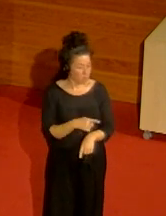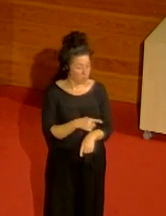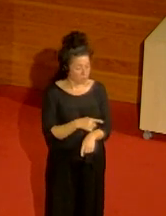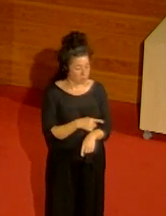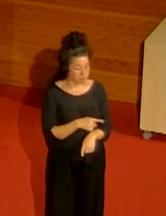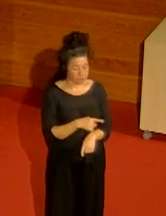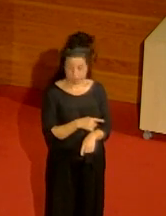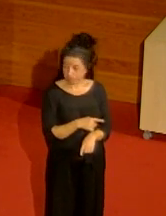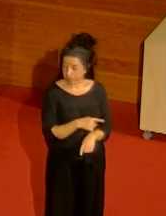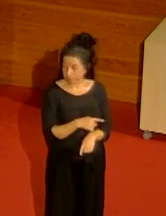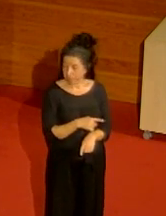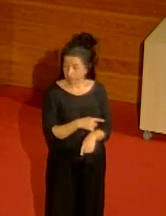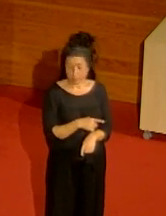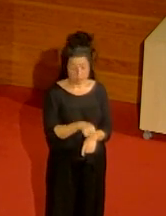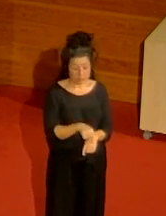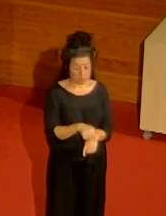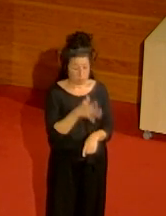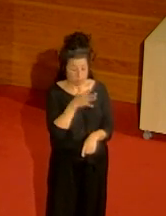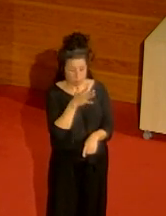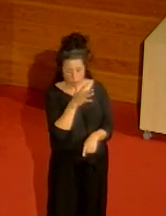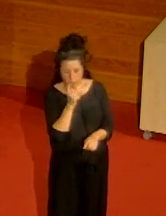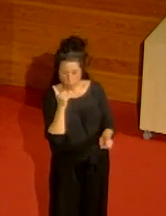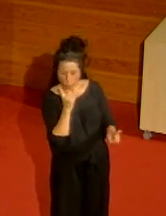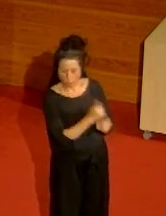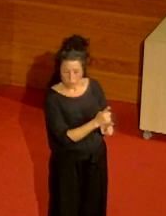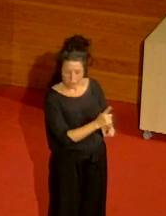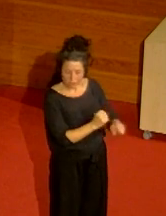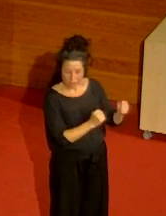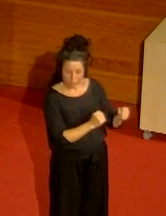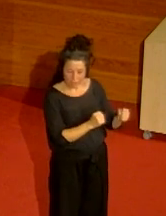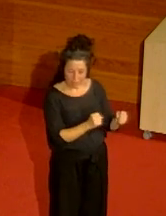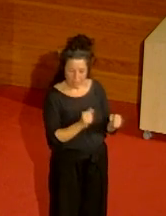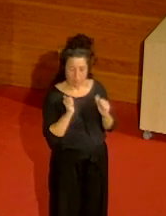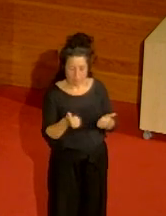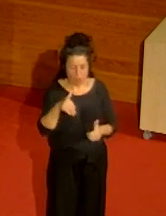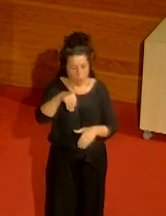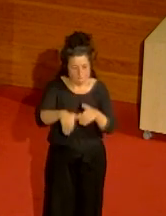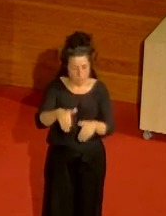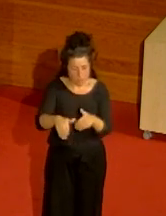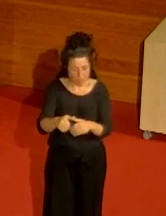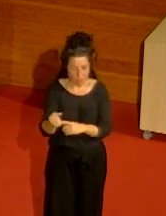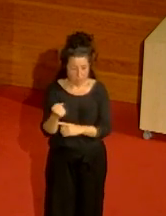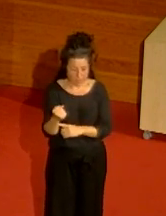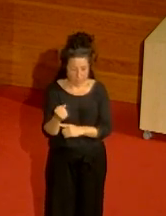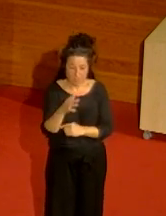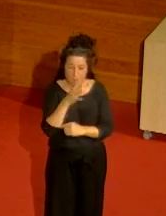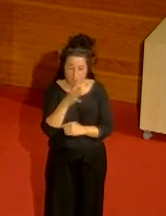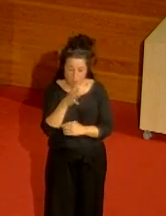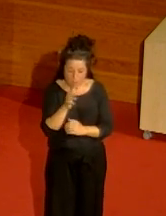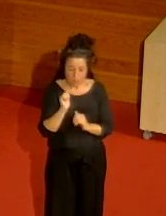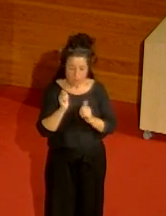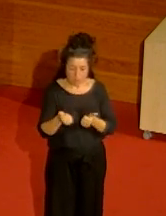siendo votando a la derecha y una derecha que cada vez se ha hecho más religiosa entonces por eso ha derivado en esta división entre